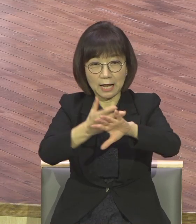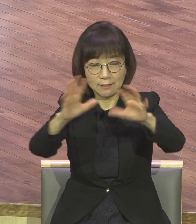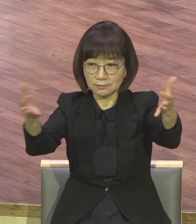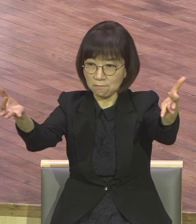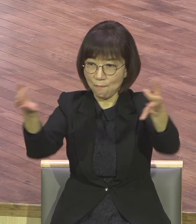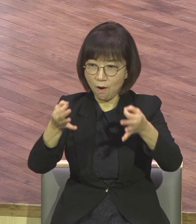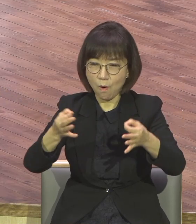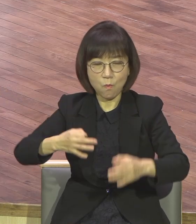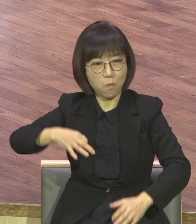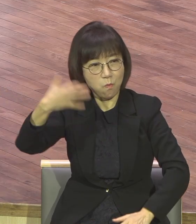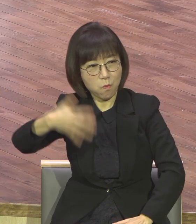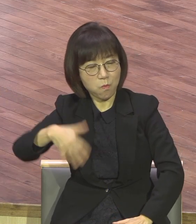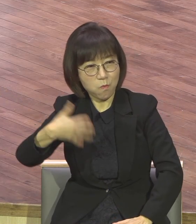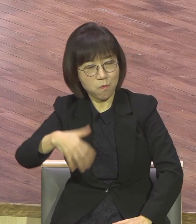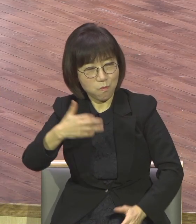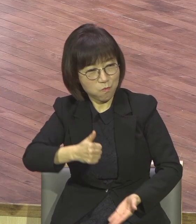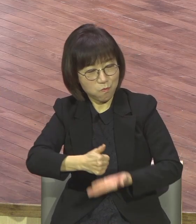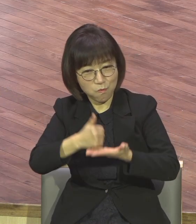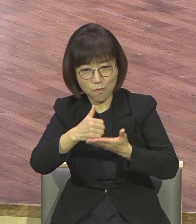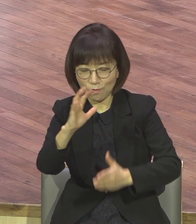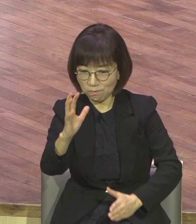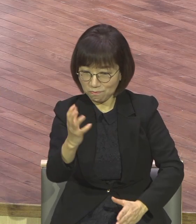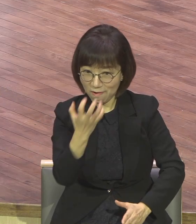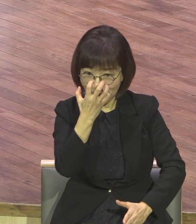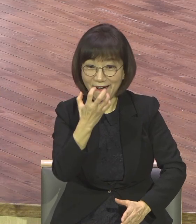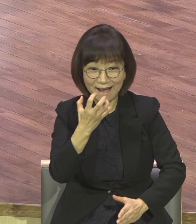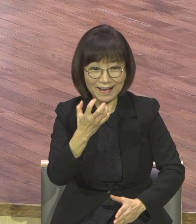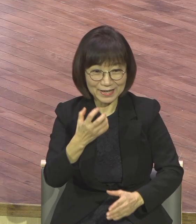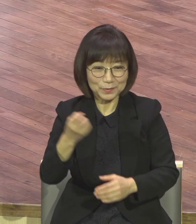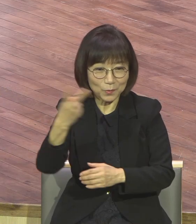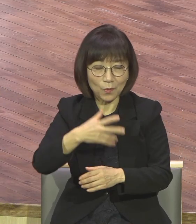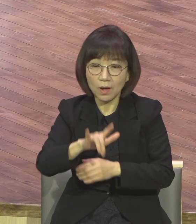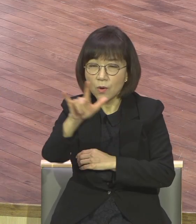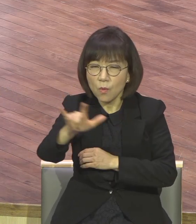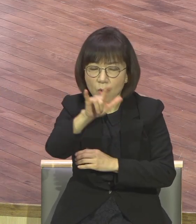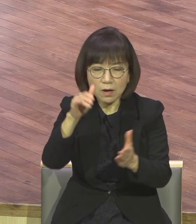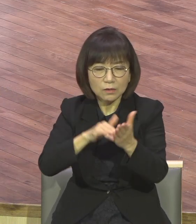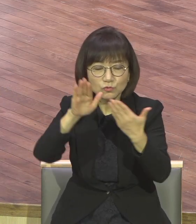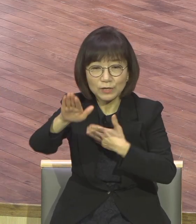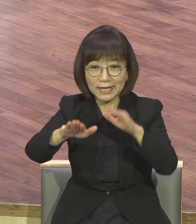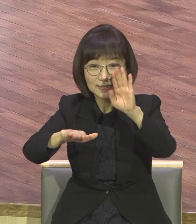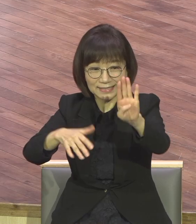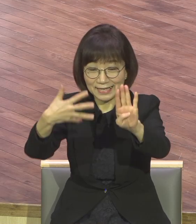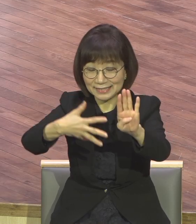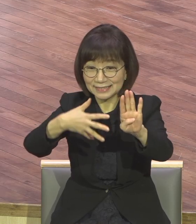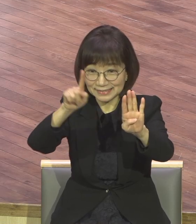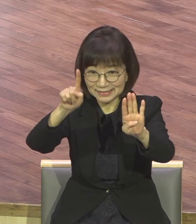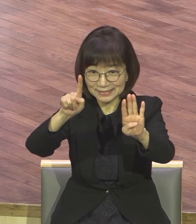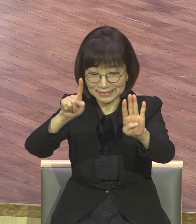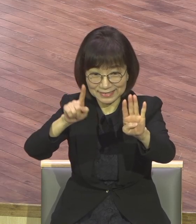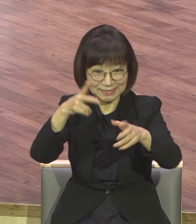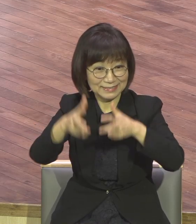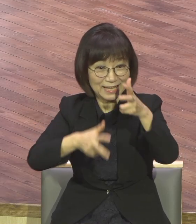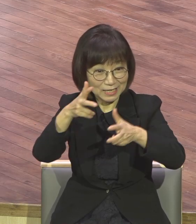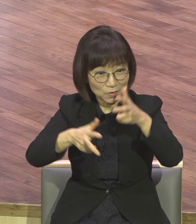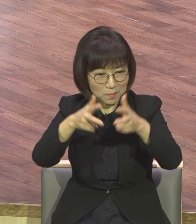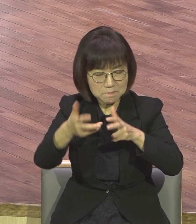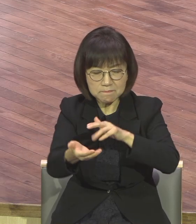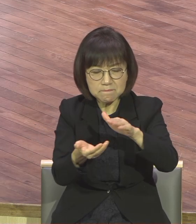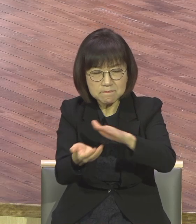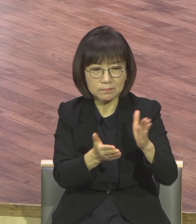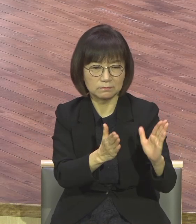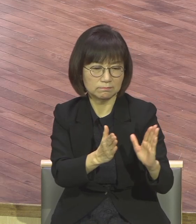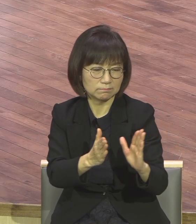높이고 코로나 이후 이제 제 4차 산업혁명 이 시대를